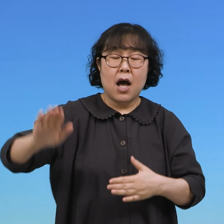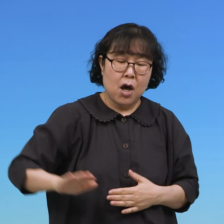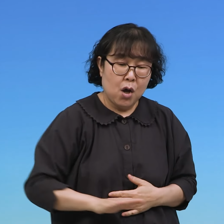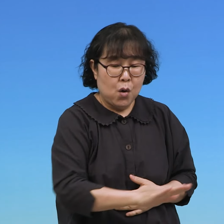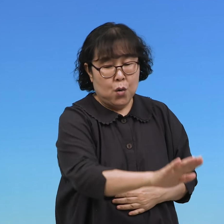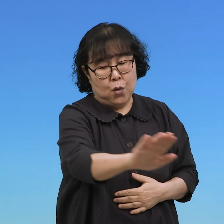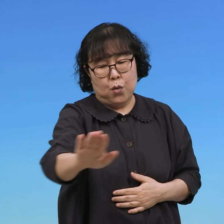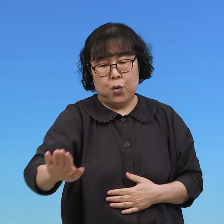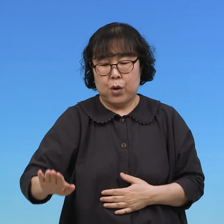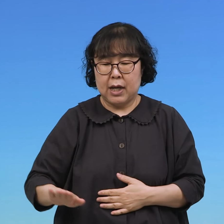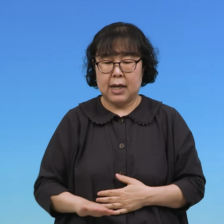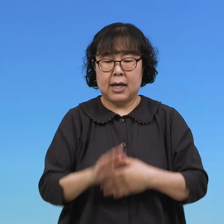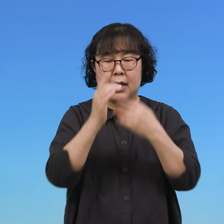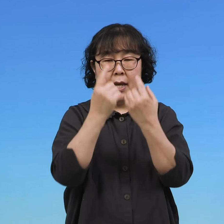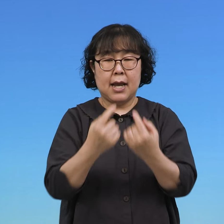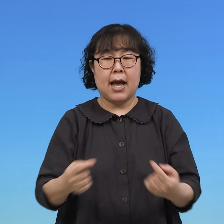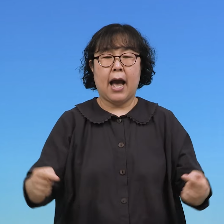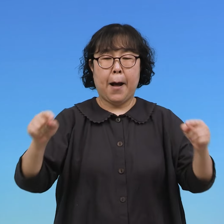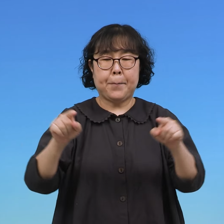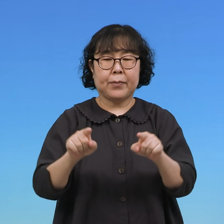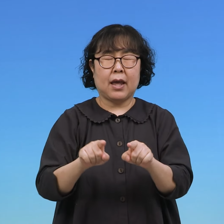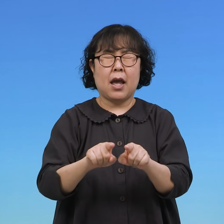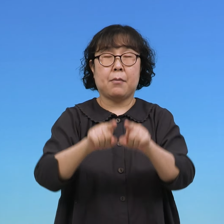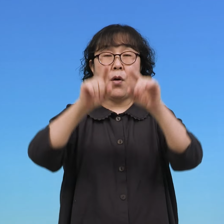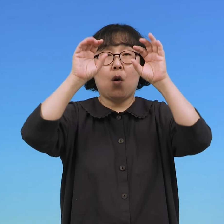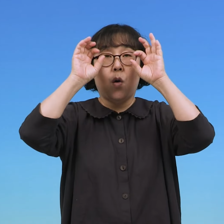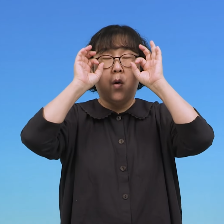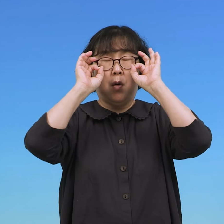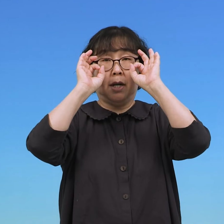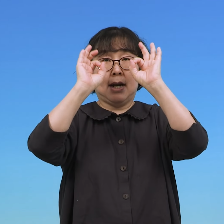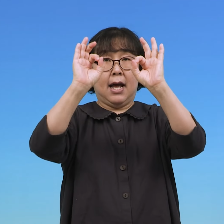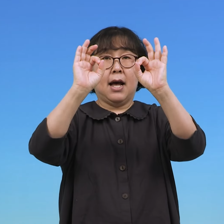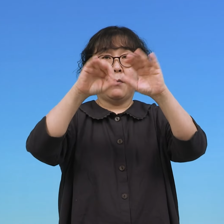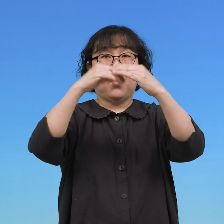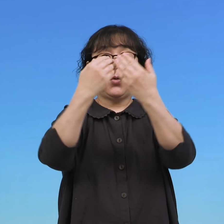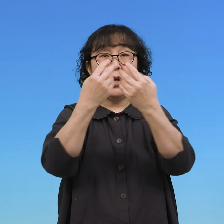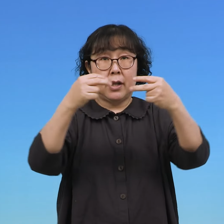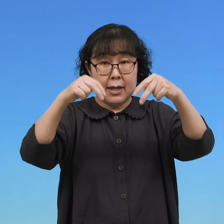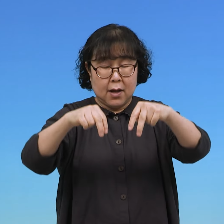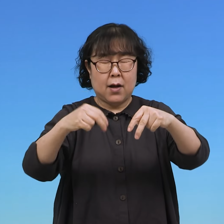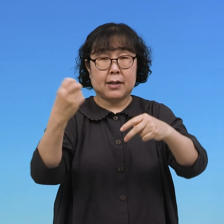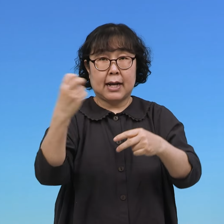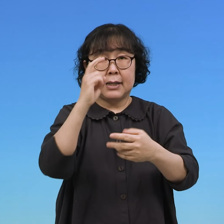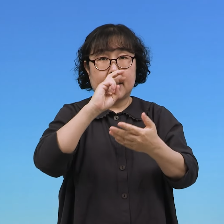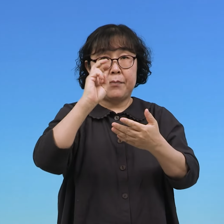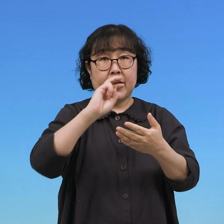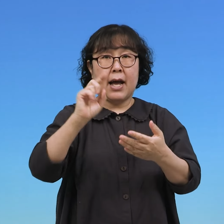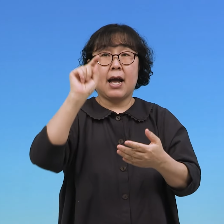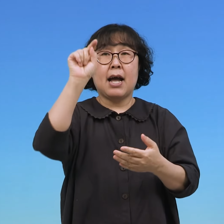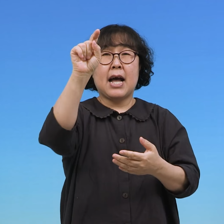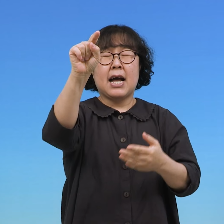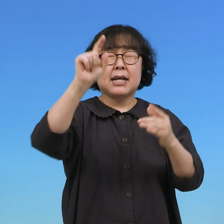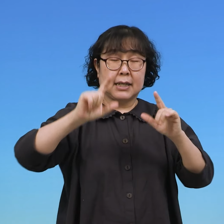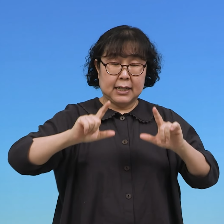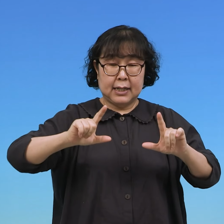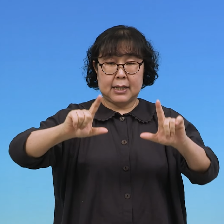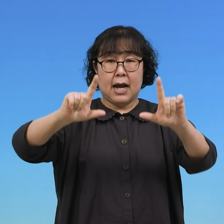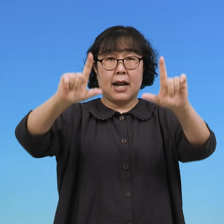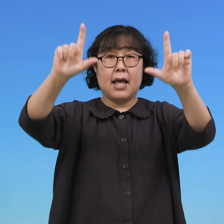우리 함께 보리라. 우리 다 자리에서 일어나셔서 다시 한번 그날에